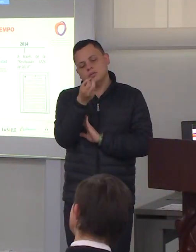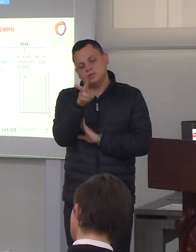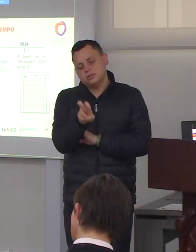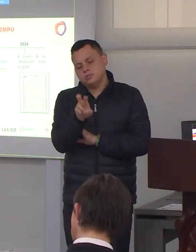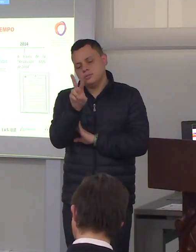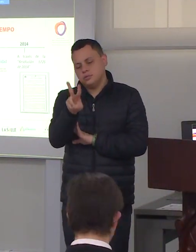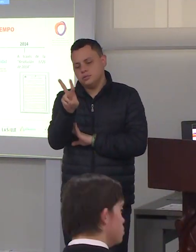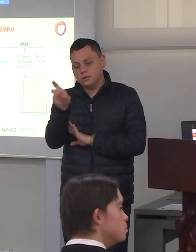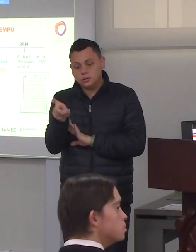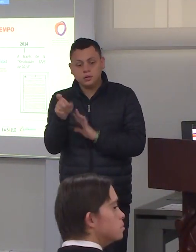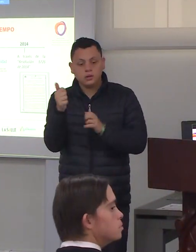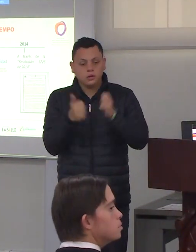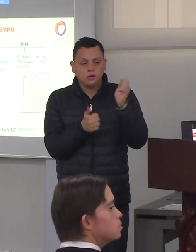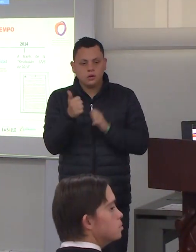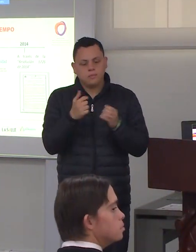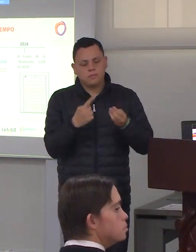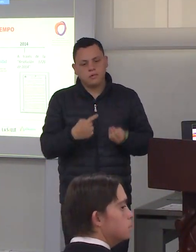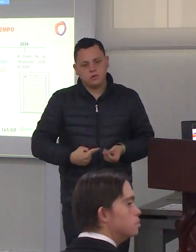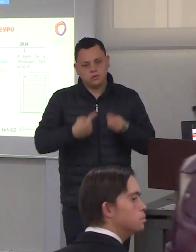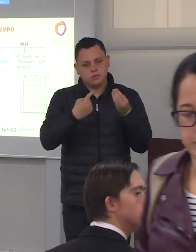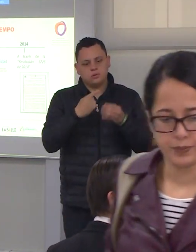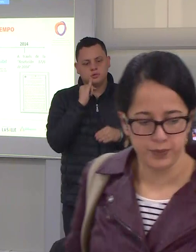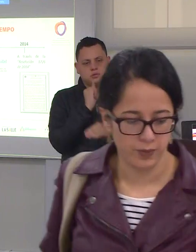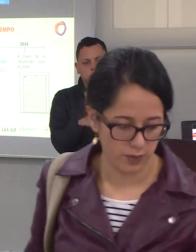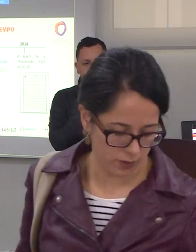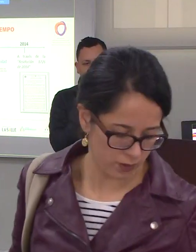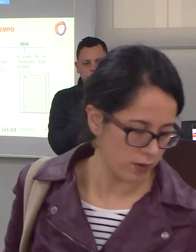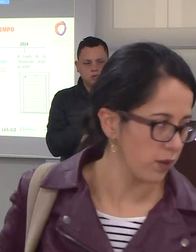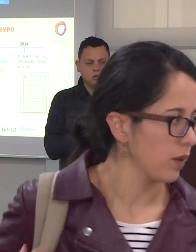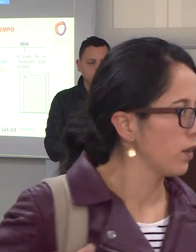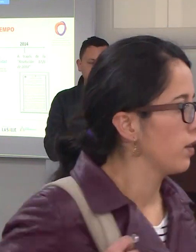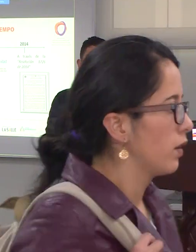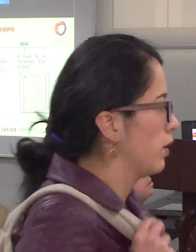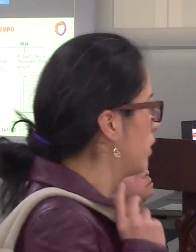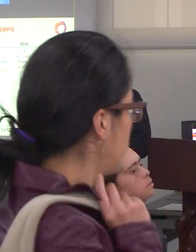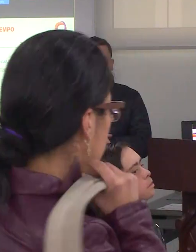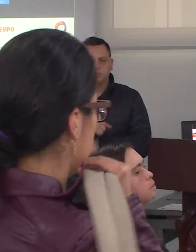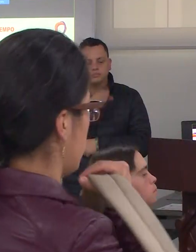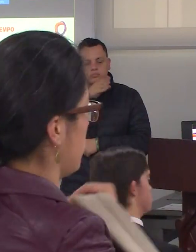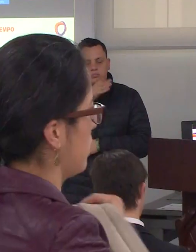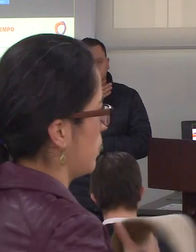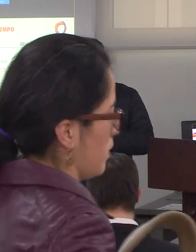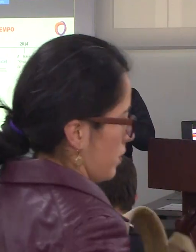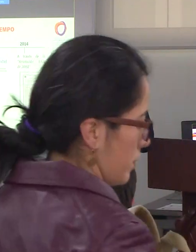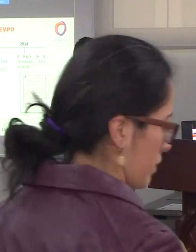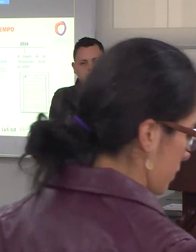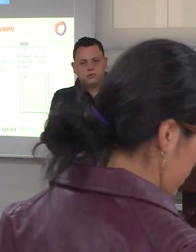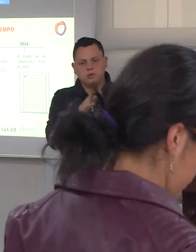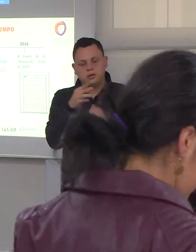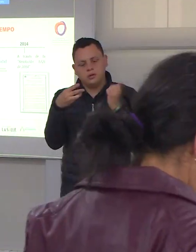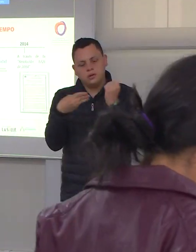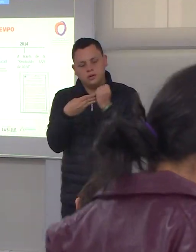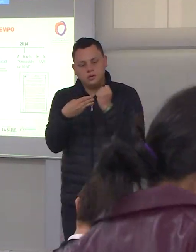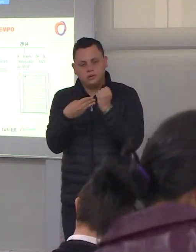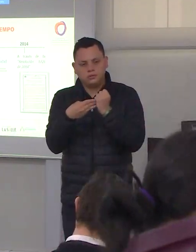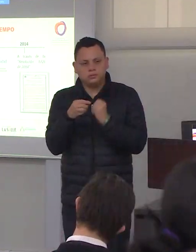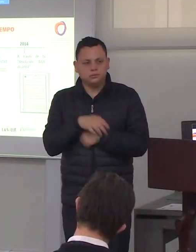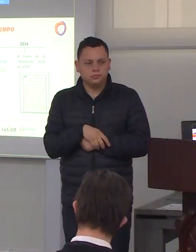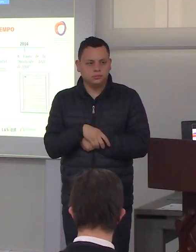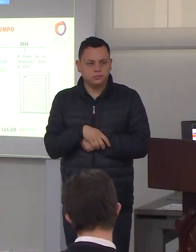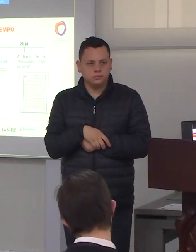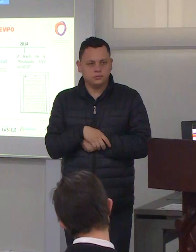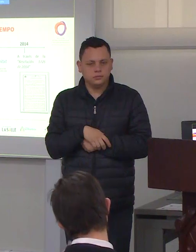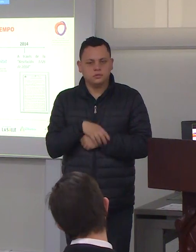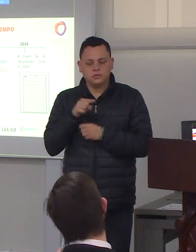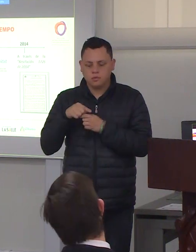política institucional. Esta es una apuesta que tiene el SENA como compromiso a que de manera